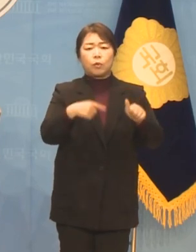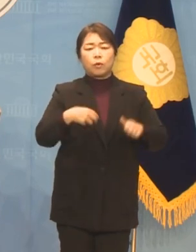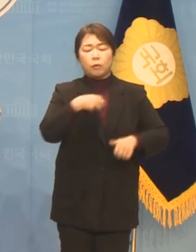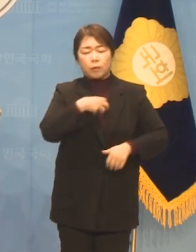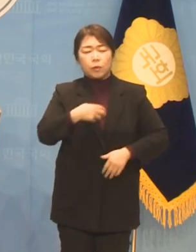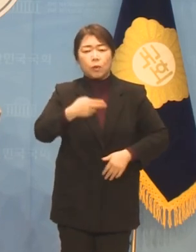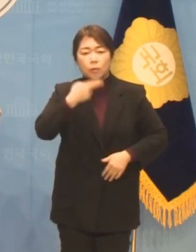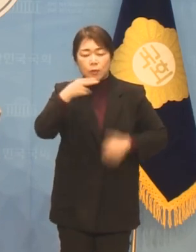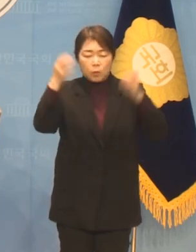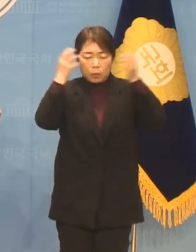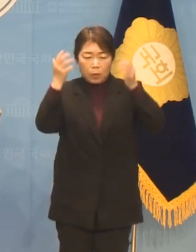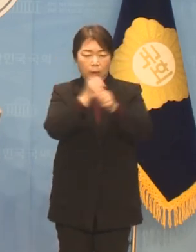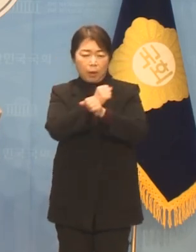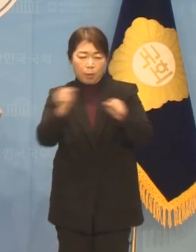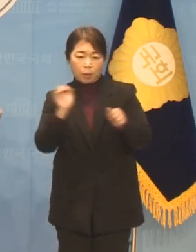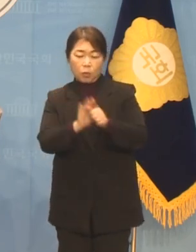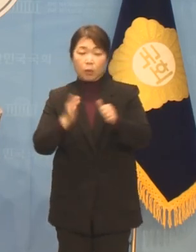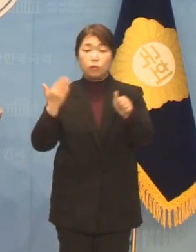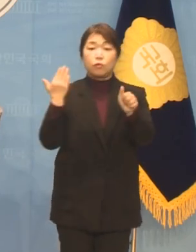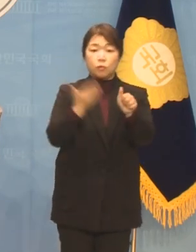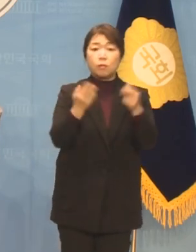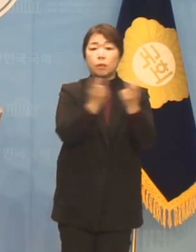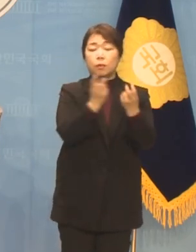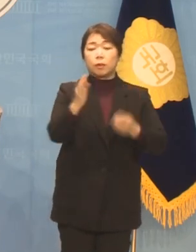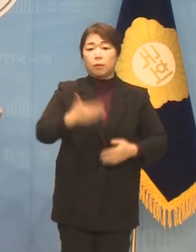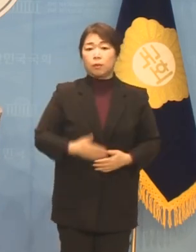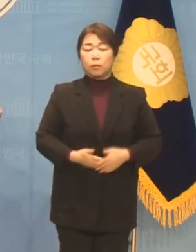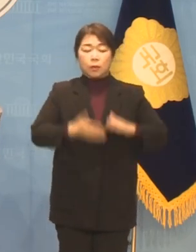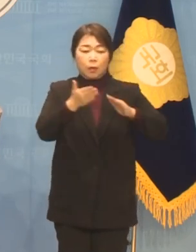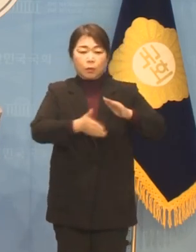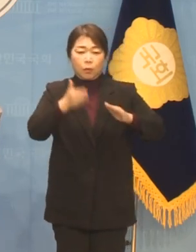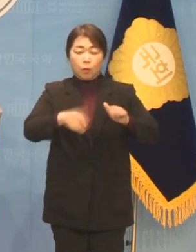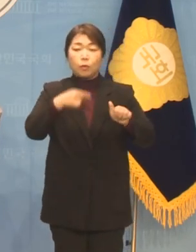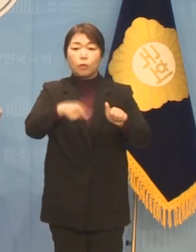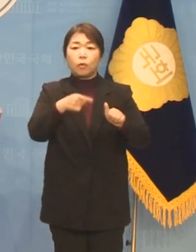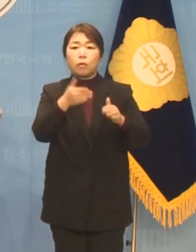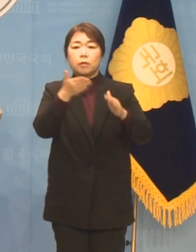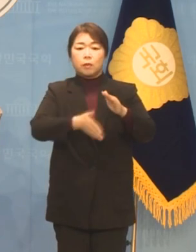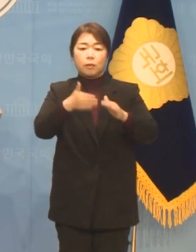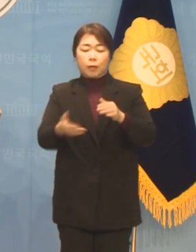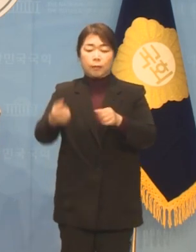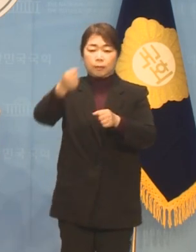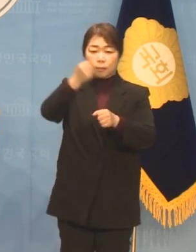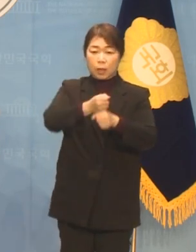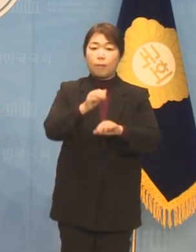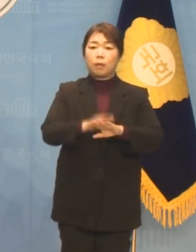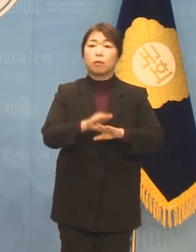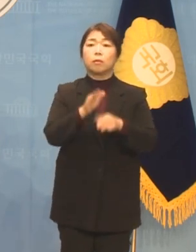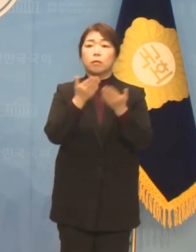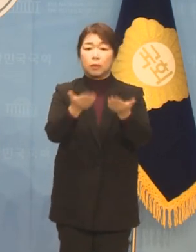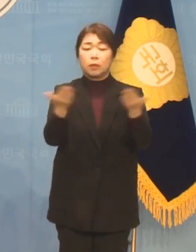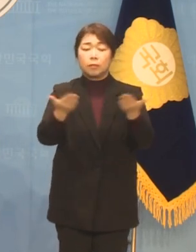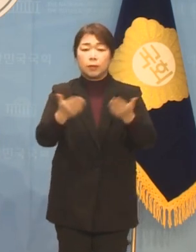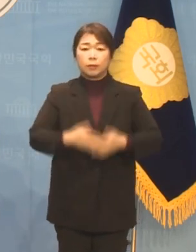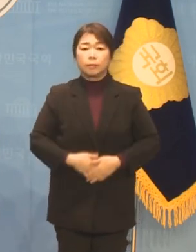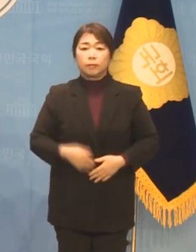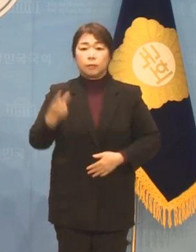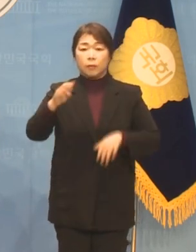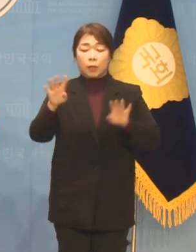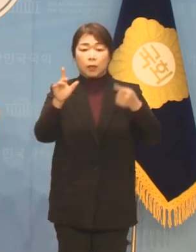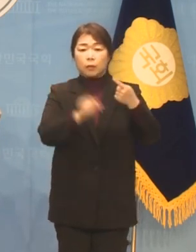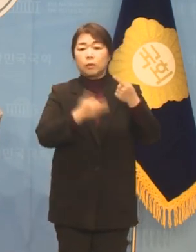사교육의 고통에서 벗어나게 하는 길이며 공교육 정상화의 길입니다. 2024년 1월